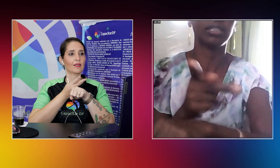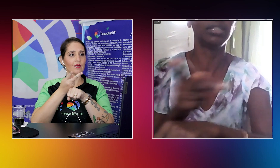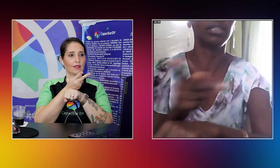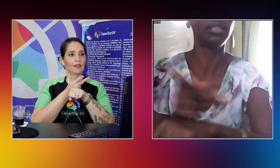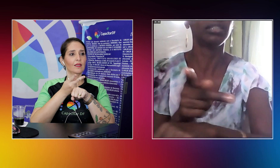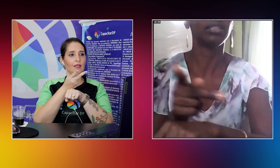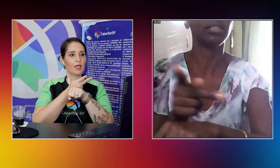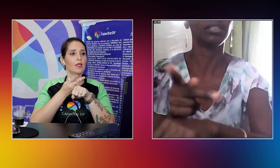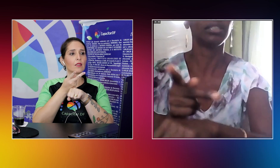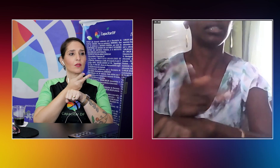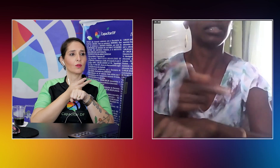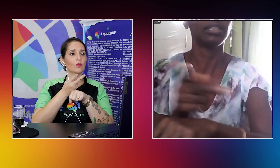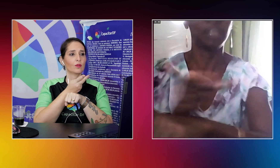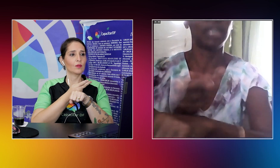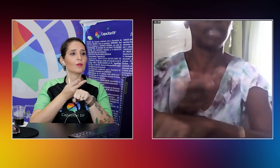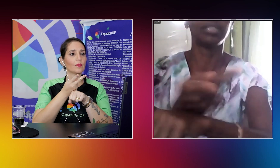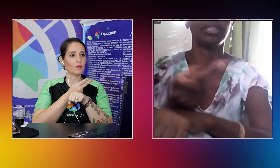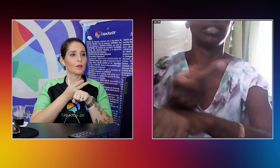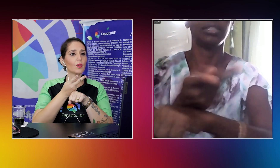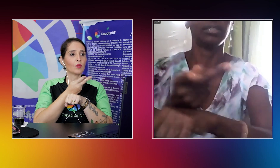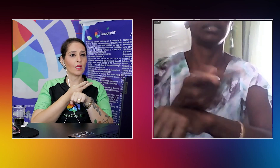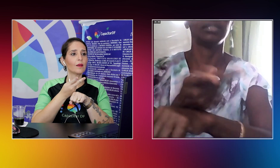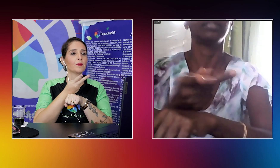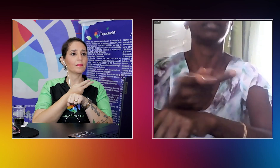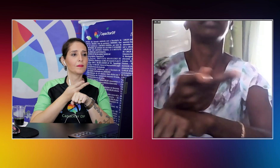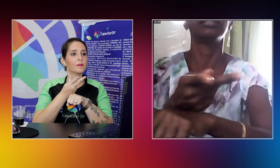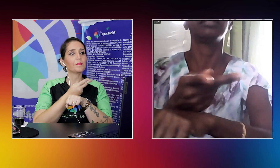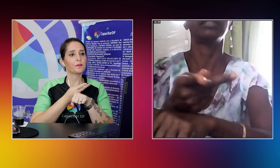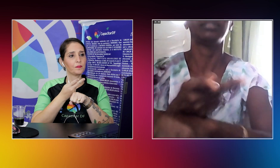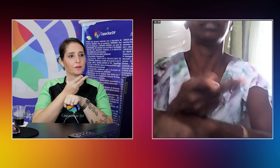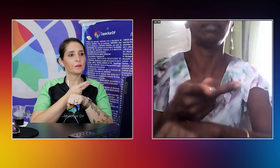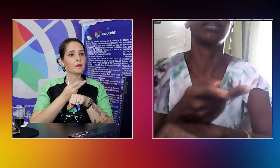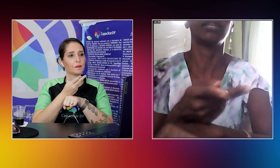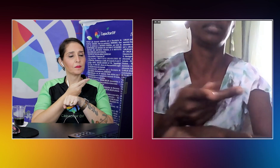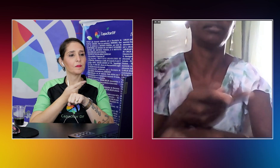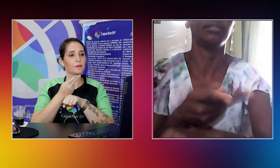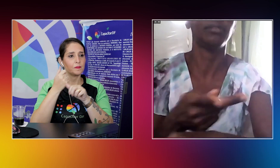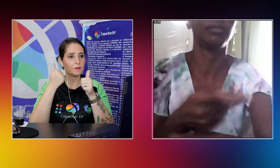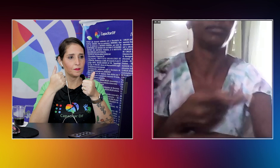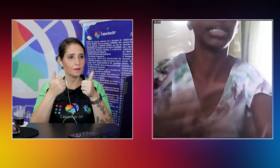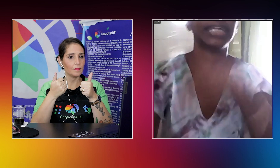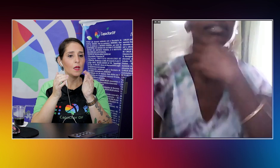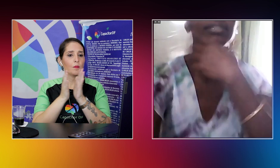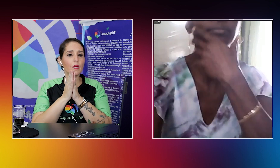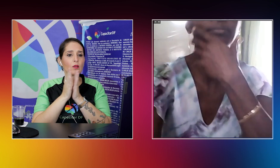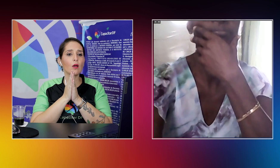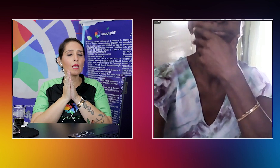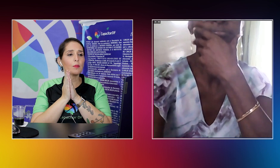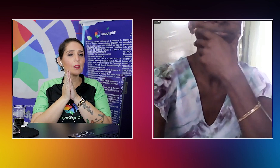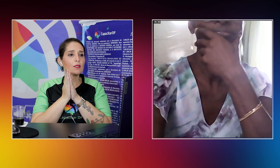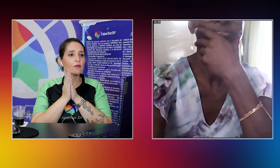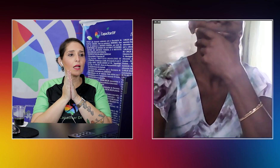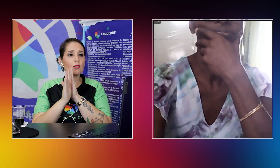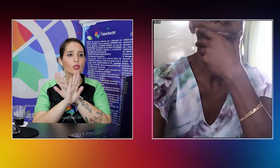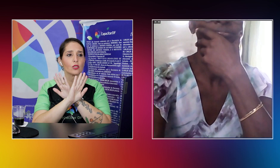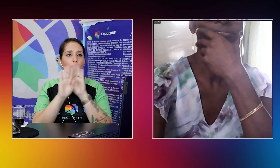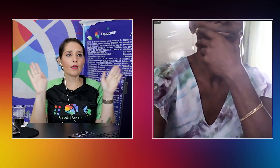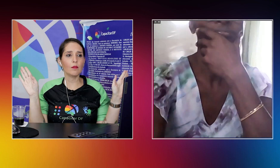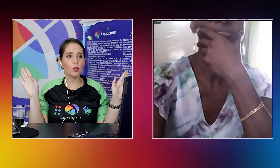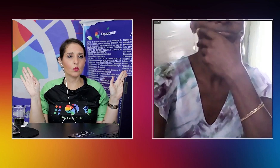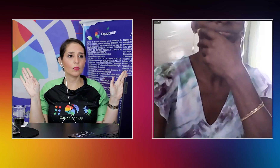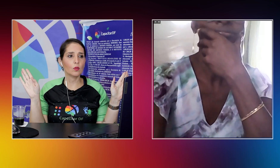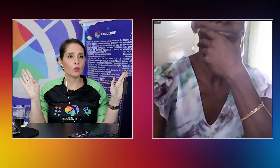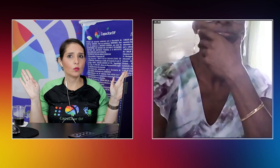assim? Isso. Sim. Procurar. Ok, obrigada. Pessoal, o tempo da atividade